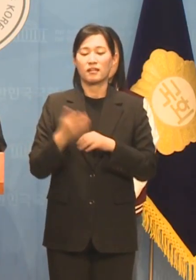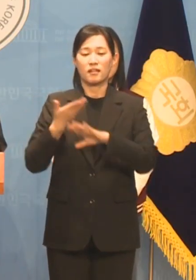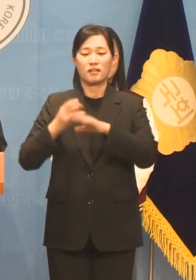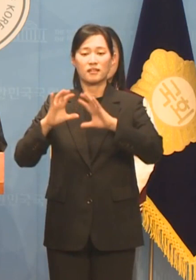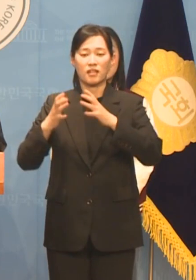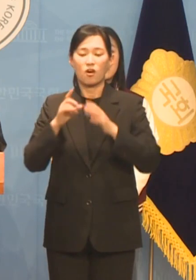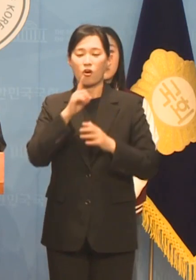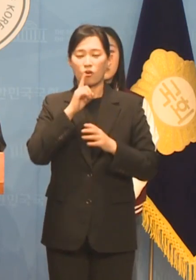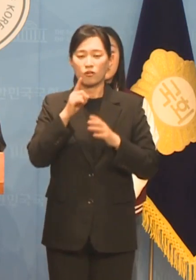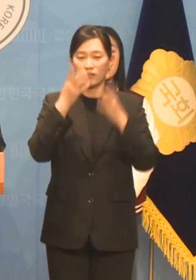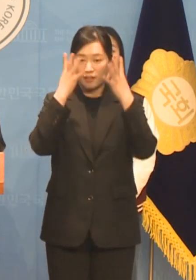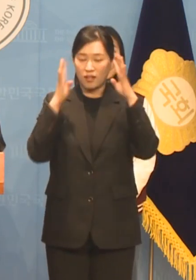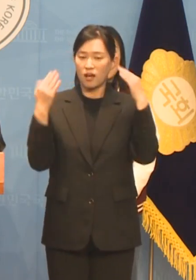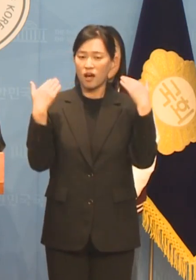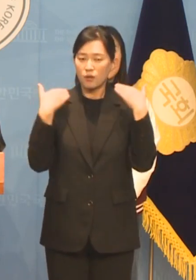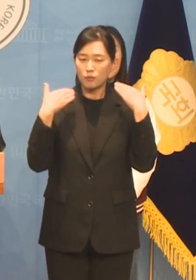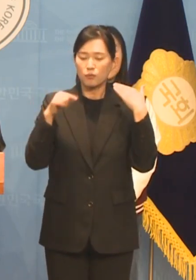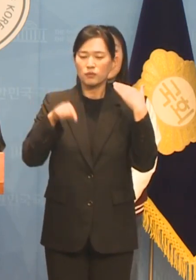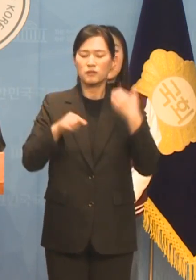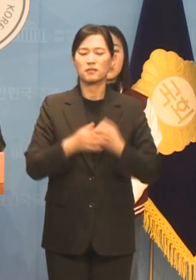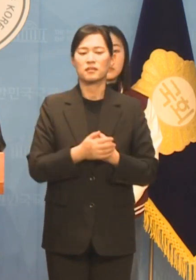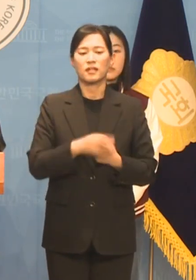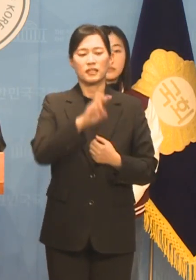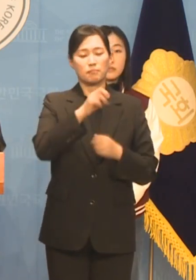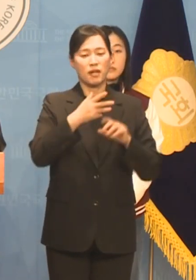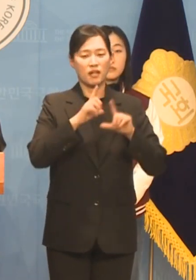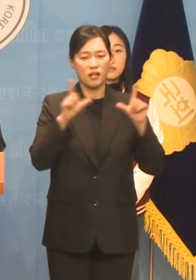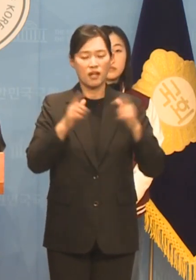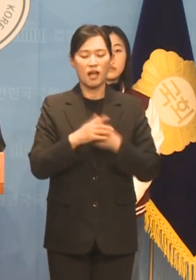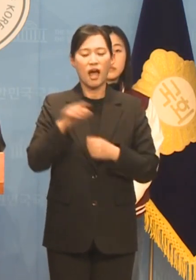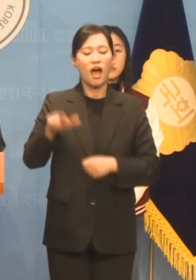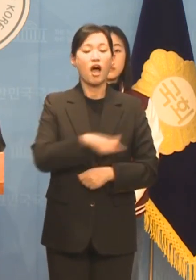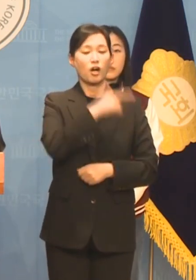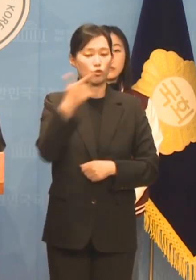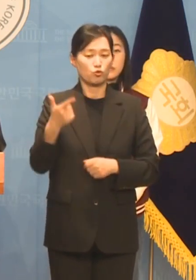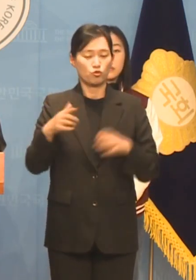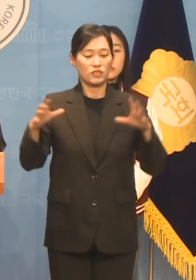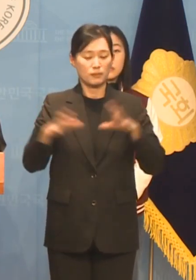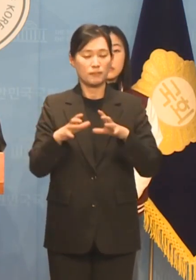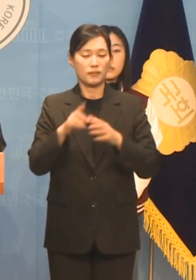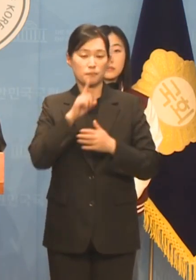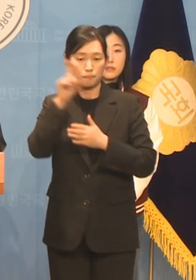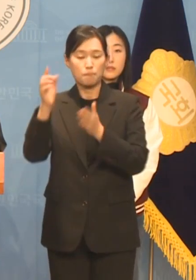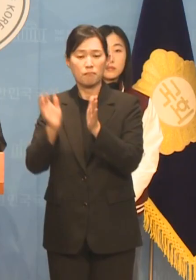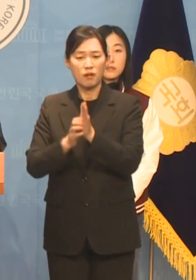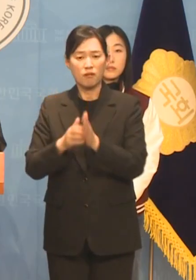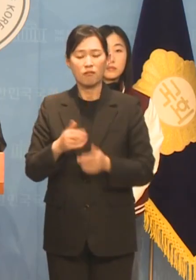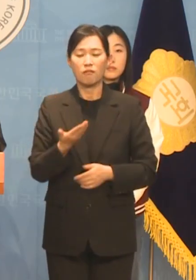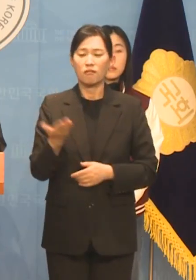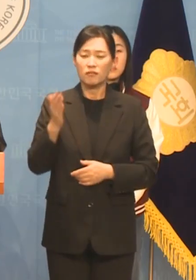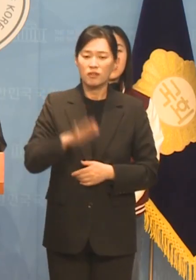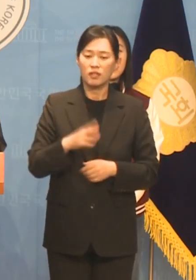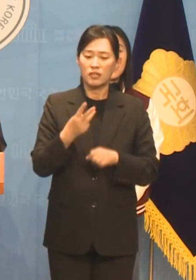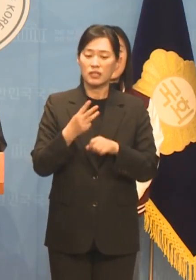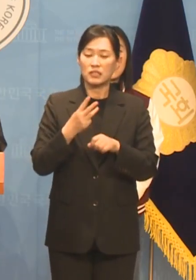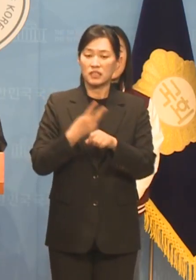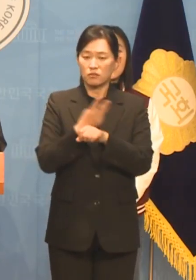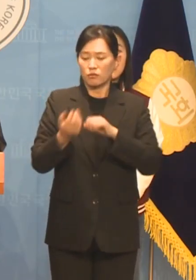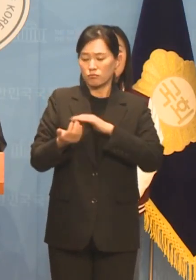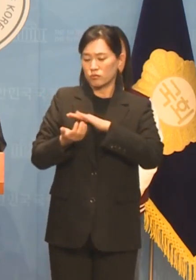말씀드리겠습니다. 저희는 정당하게 28일 하루에 대한 집회 신고를 하였습니다. 하지만 당일 집회 3시간